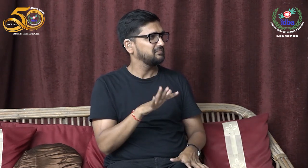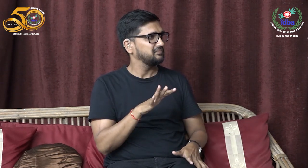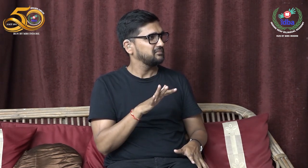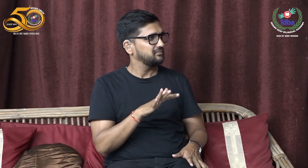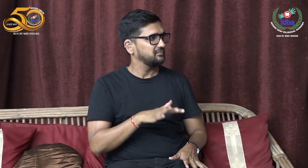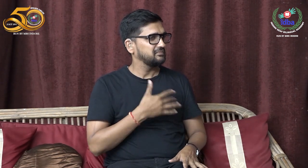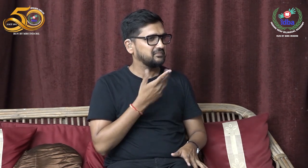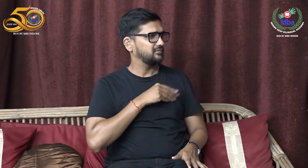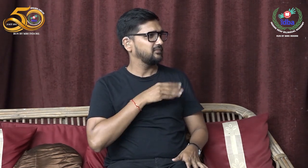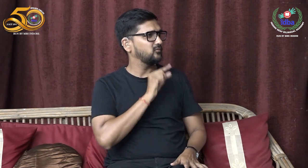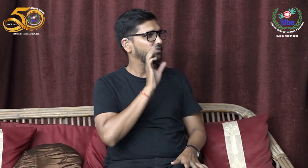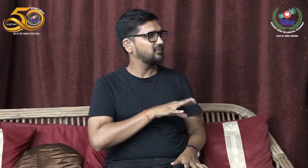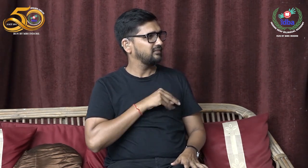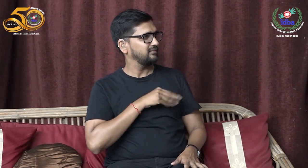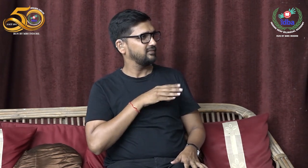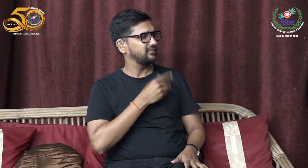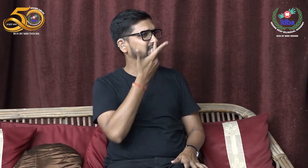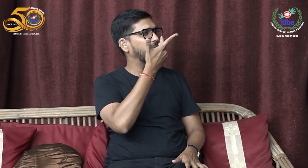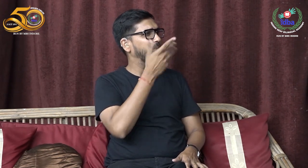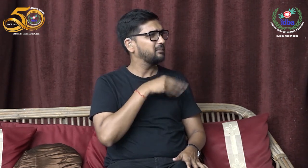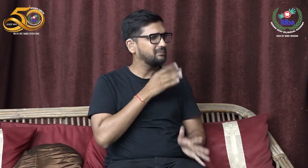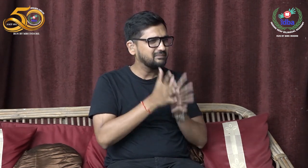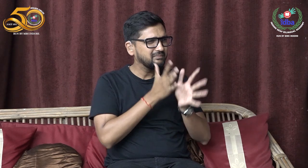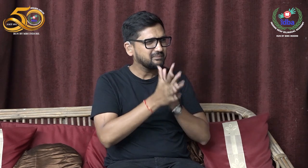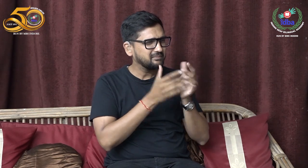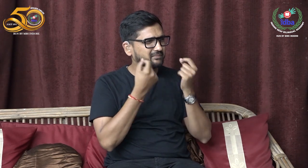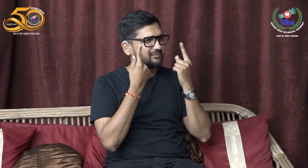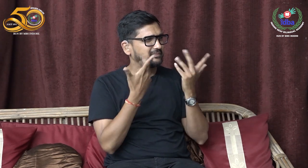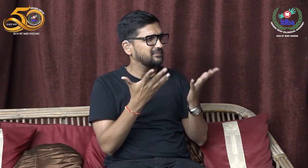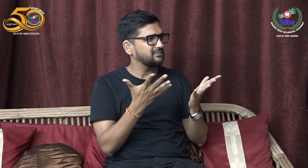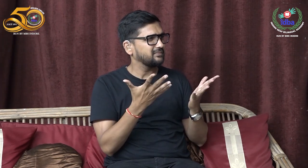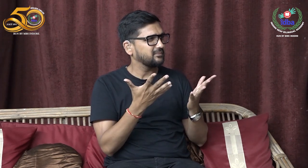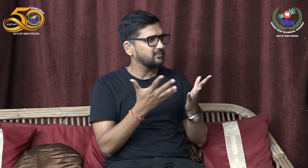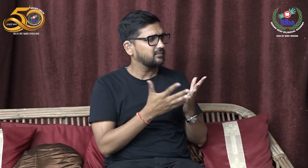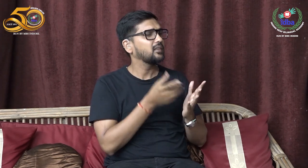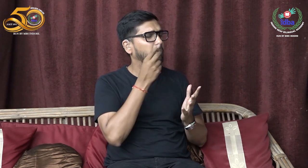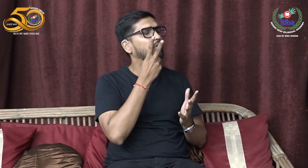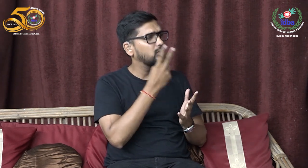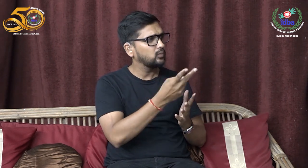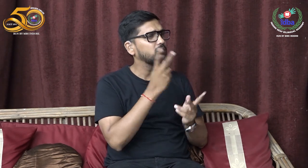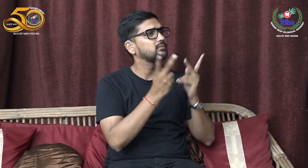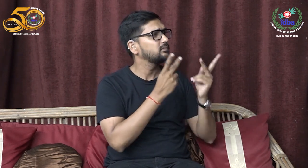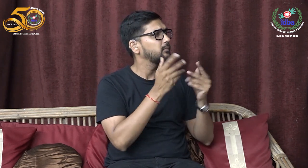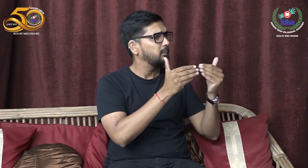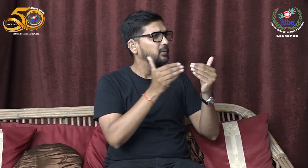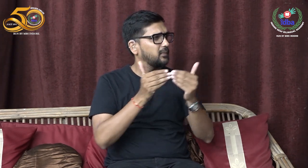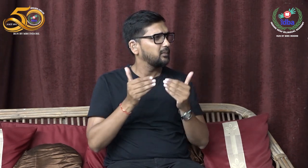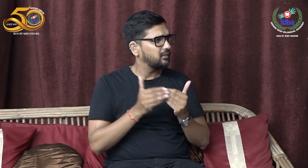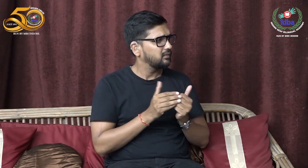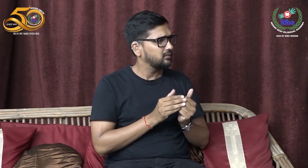आता कि साइन ये क्या होता है। मुझे डर भी लग रहा था थोड़ा सा, मुझे शर्म भी आ रही थी कि यार ये क्या है साइन, मुझे समझ नहीं आ रही थी। फिर भी हमने देखा, सबसे हम